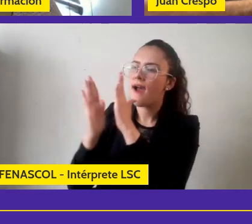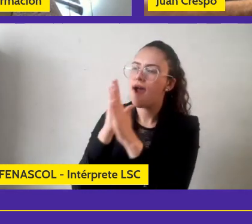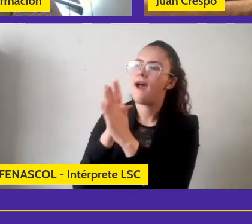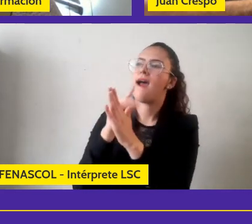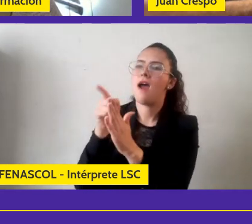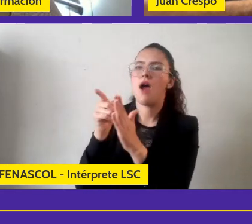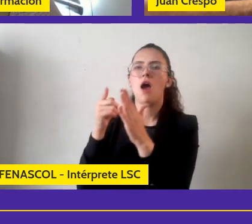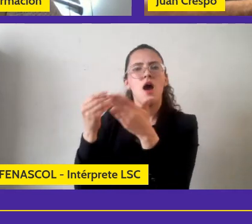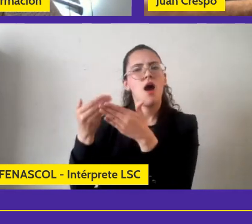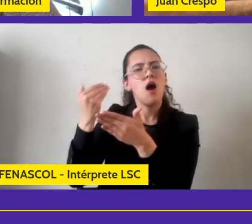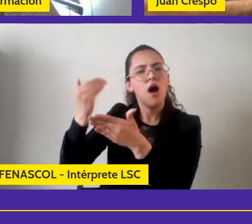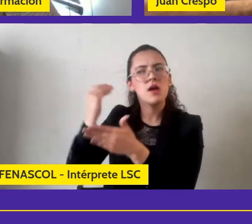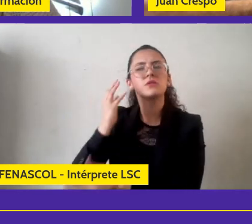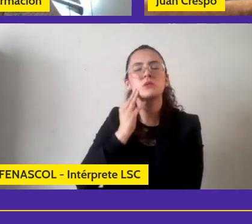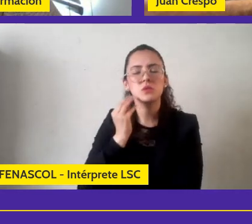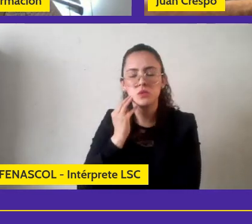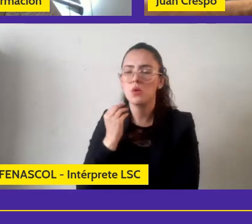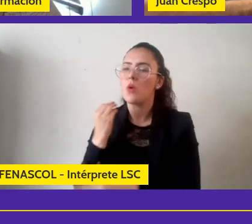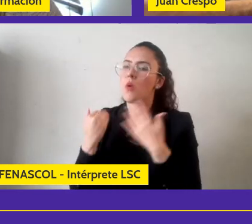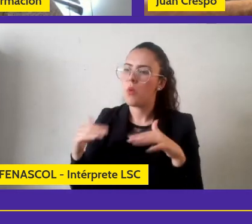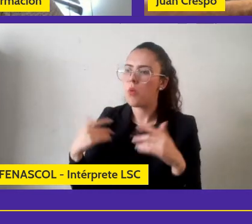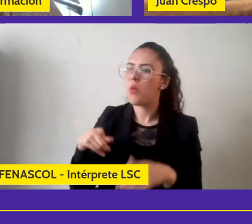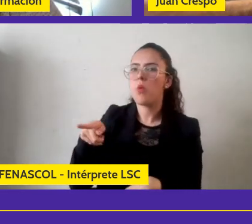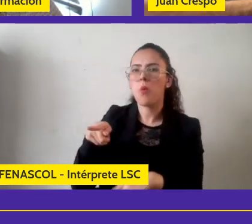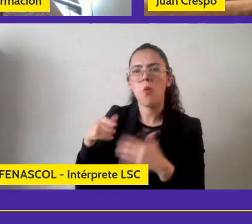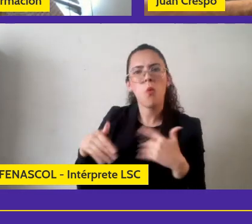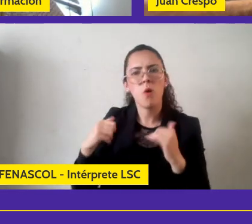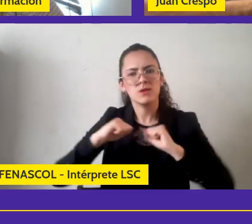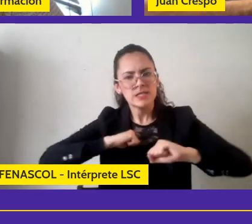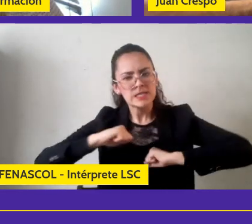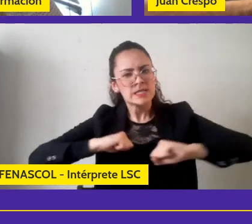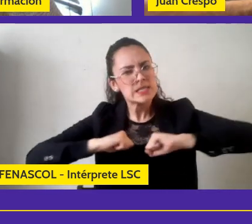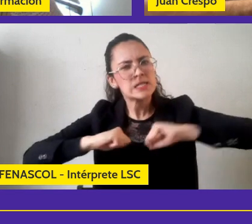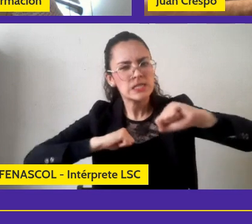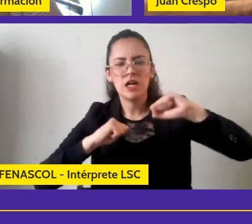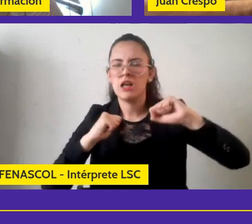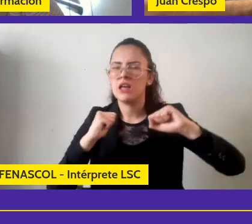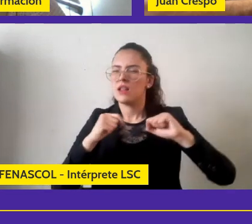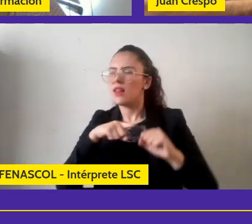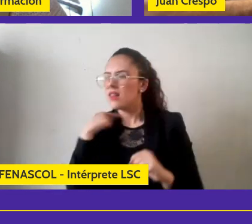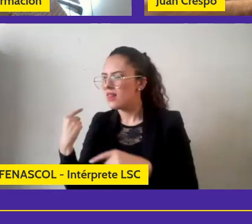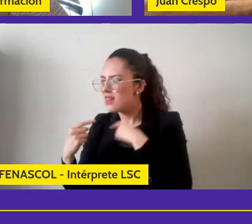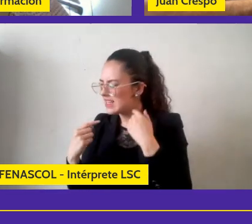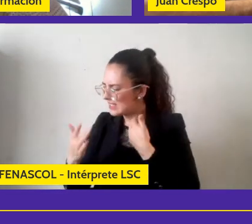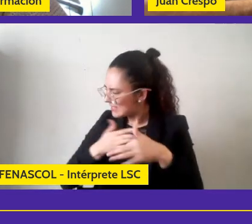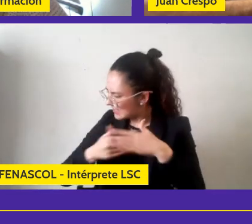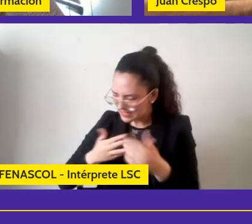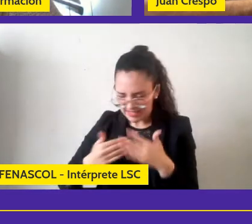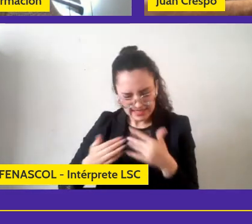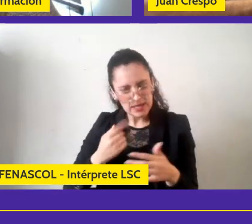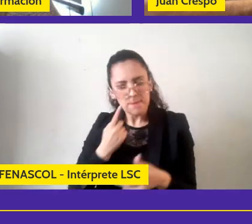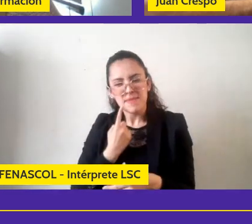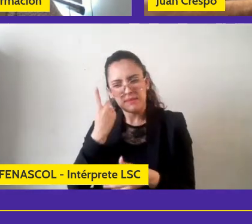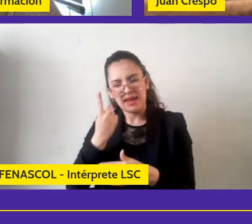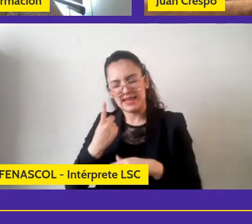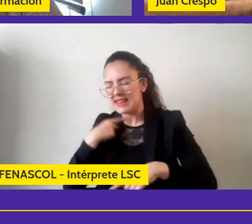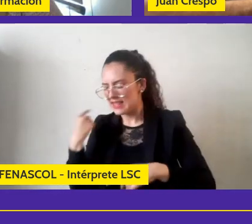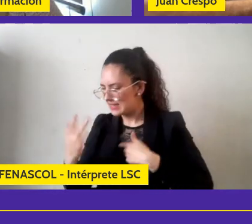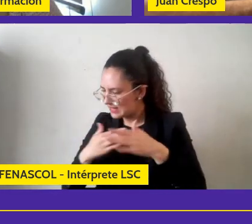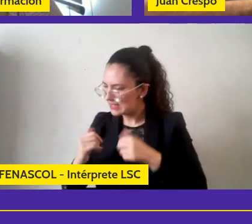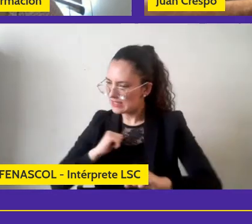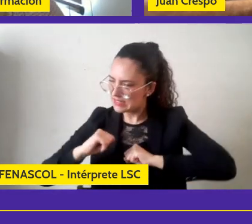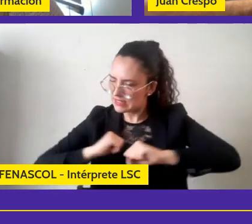tenido y ese ejemplo de haber perseverado a pesar de lo difícil que fue al iniciar. Yo creo